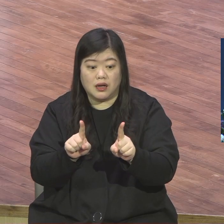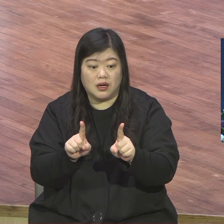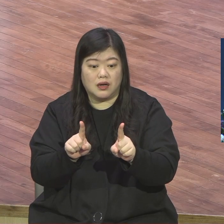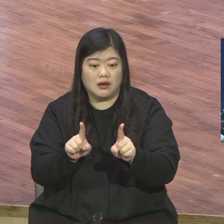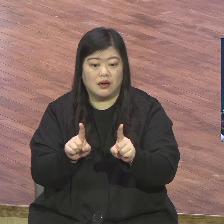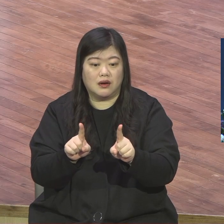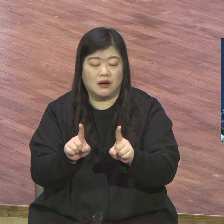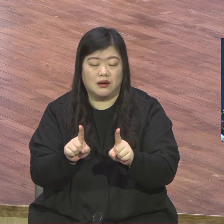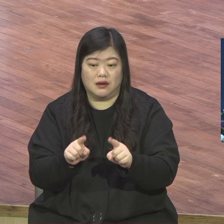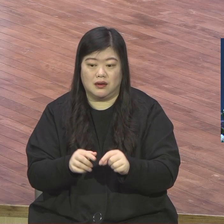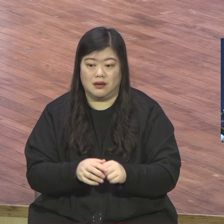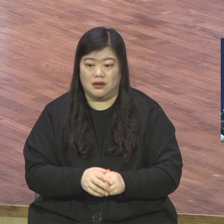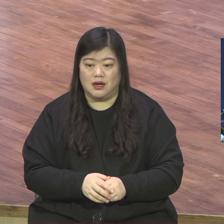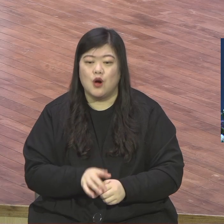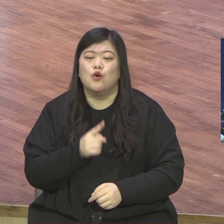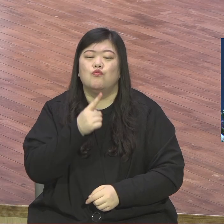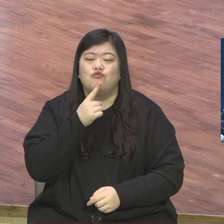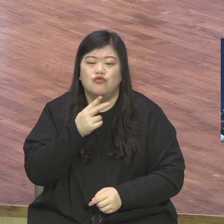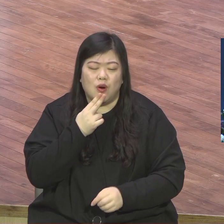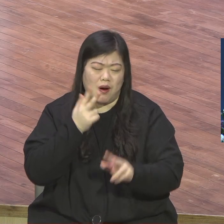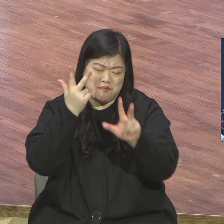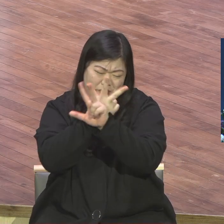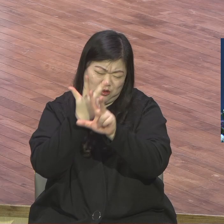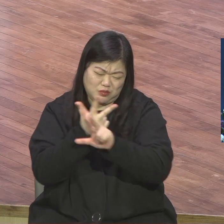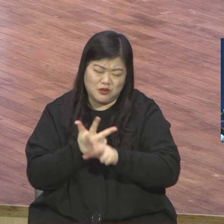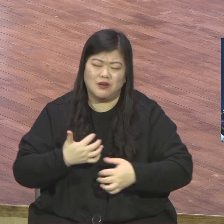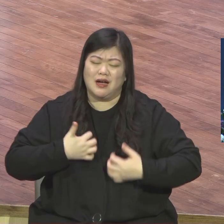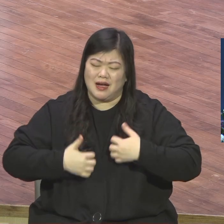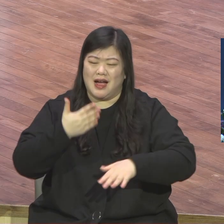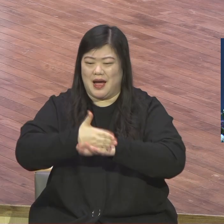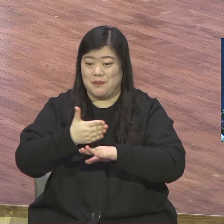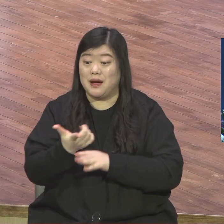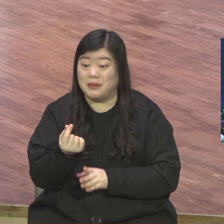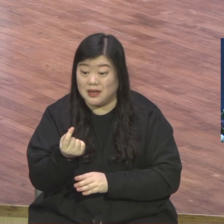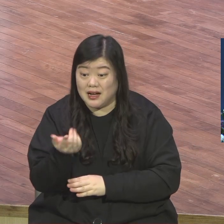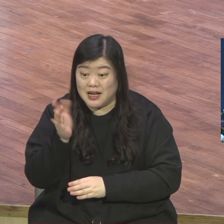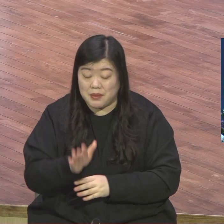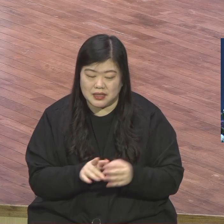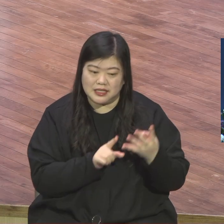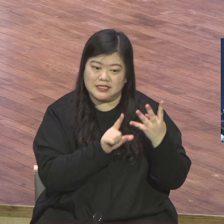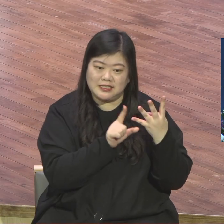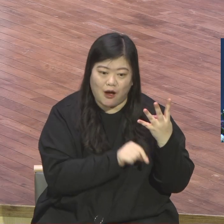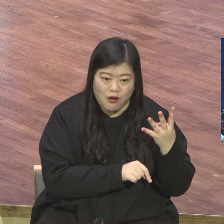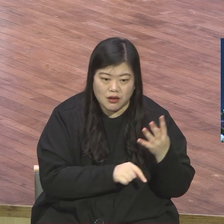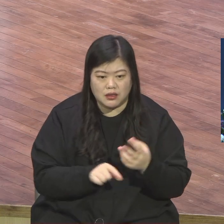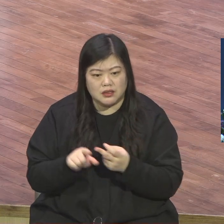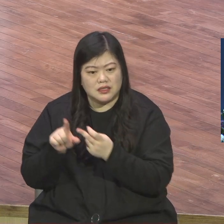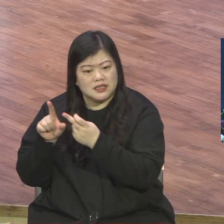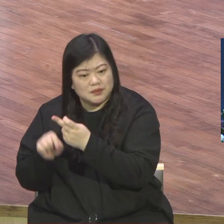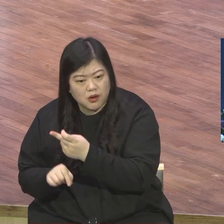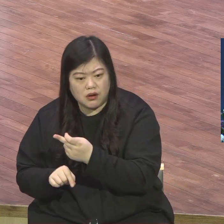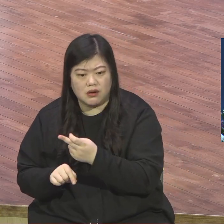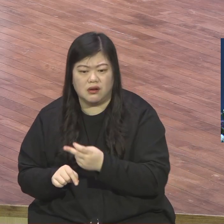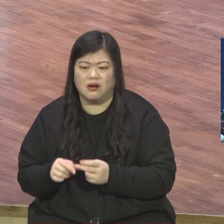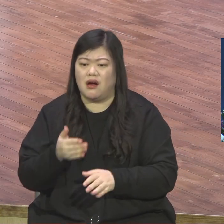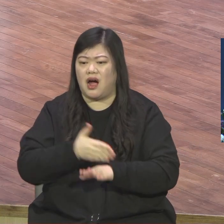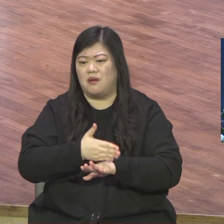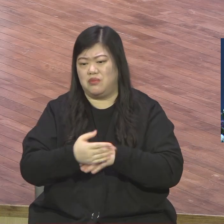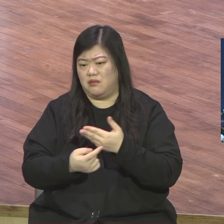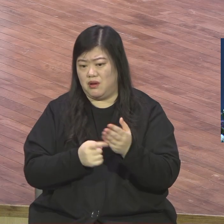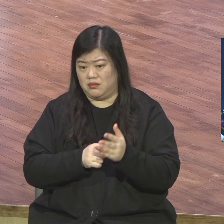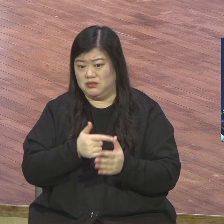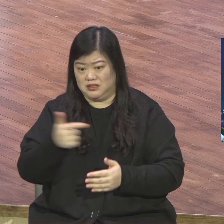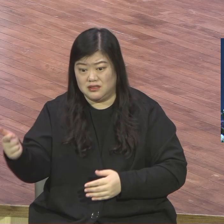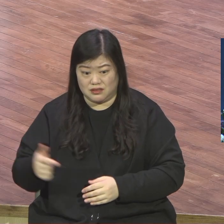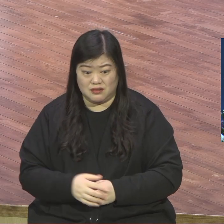특별히 늘 그렇지만은 특별히 나를 정해서 매일이 주일이지만 오늘이 주님 앞에 나와서 함께 성도 예배하는